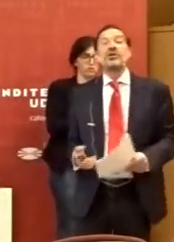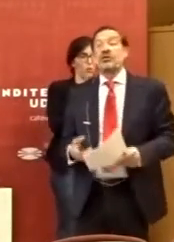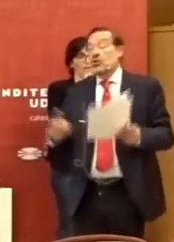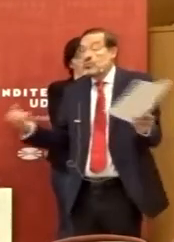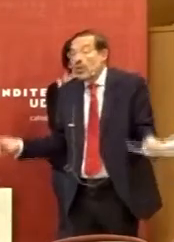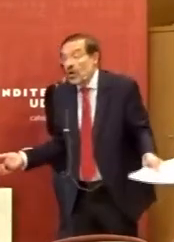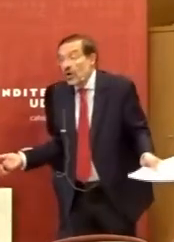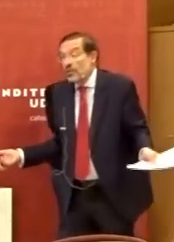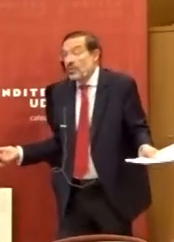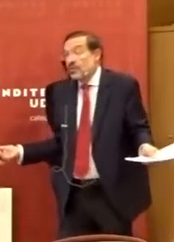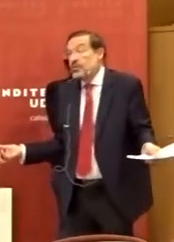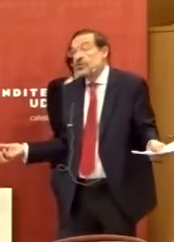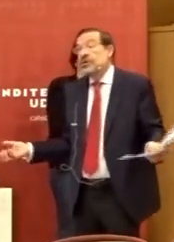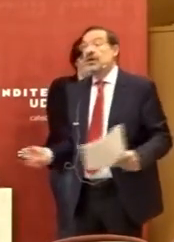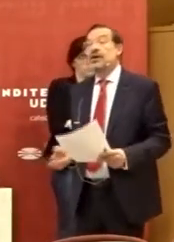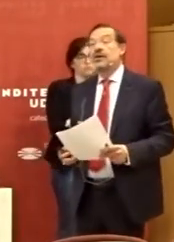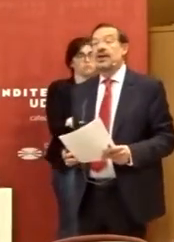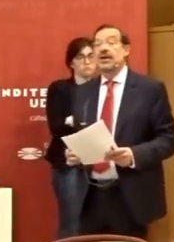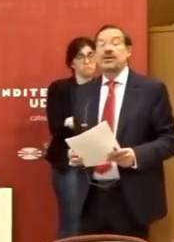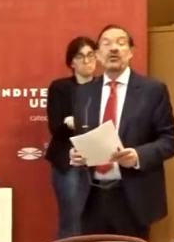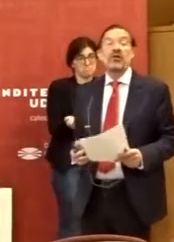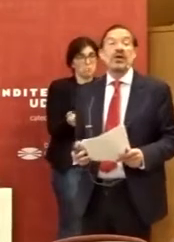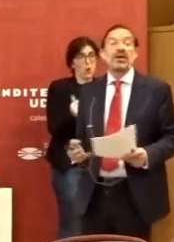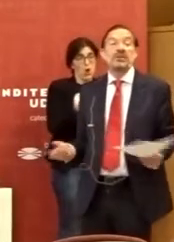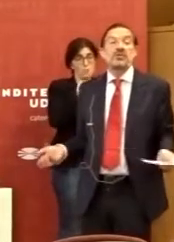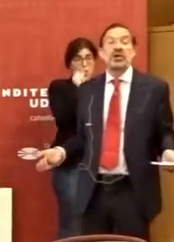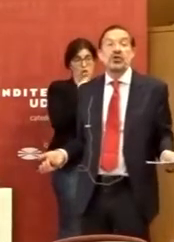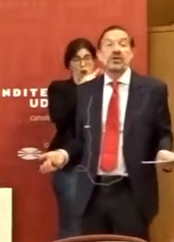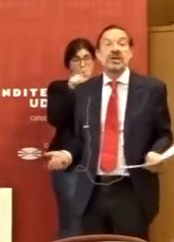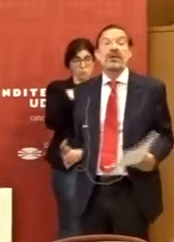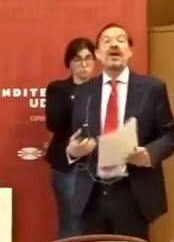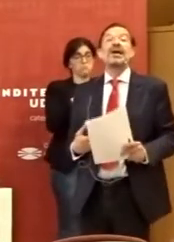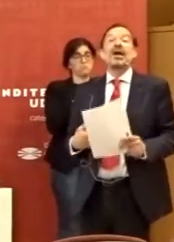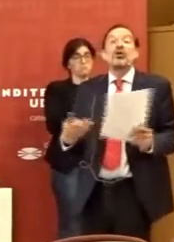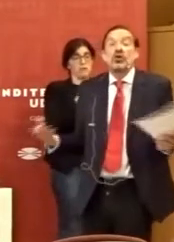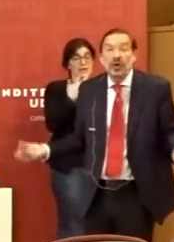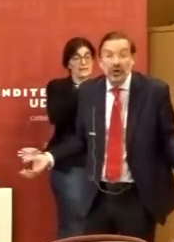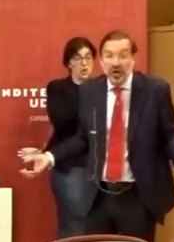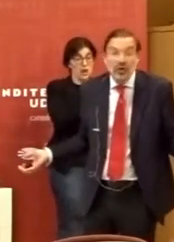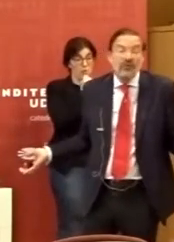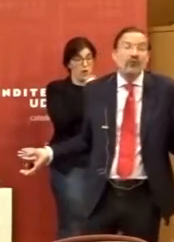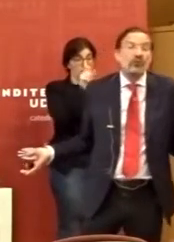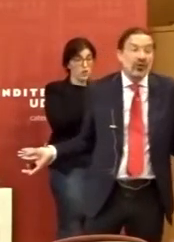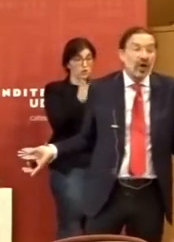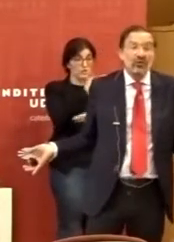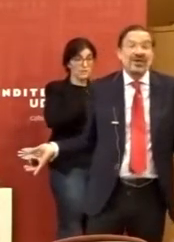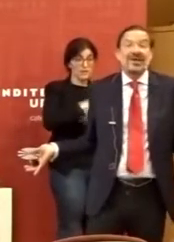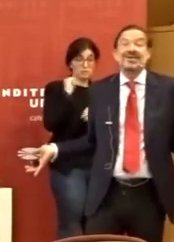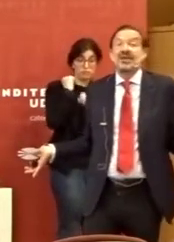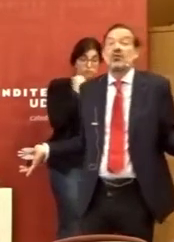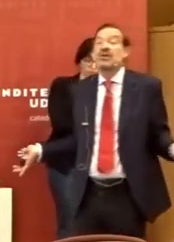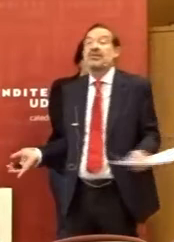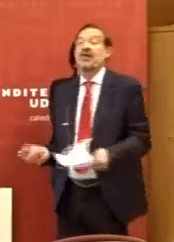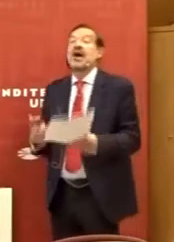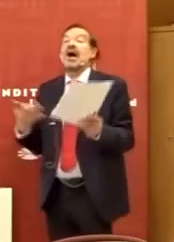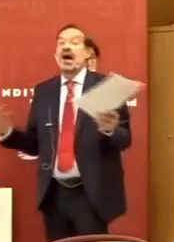años con un modelo de promoción de la inserción laboral de las personas con discapacidad que yo creo que no ha funcionado y que